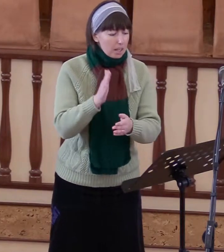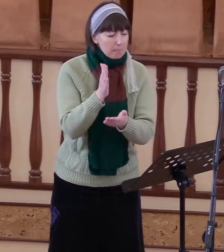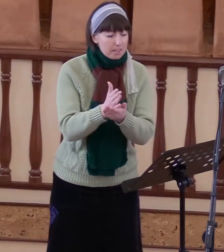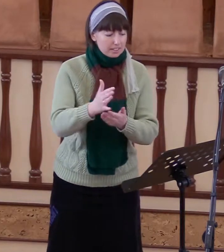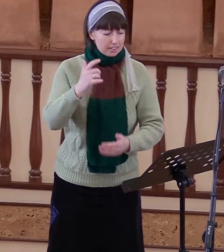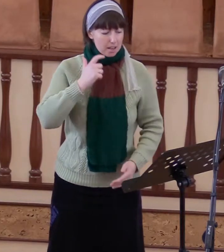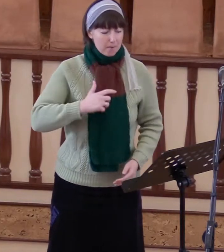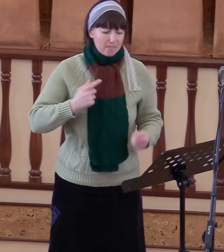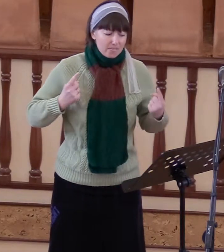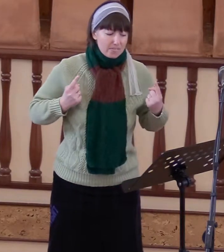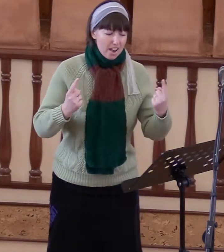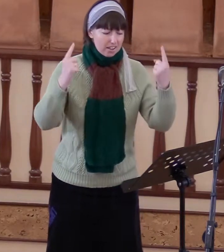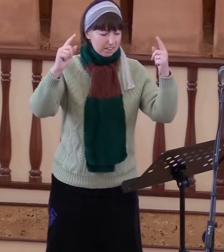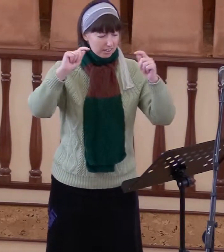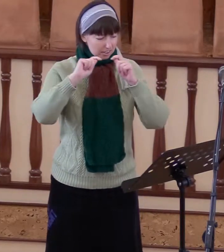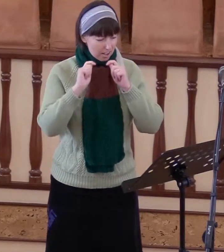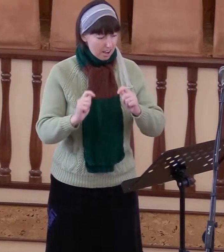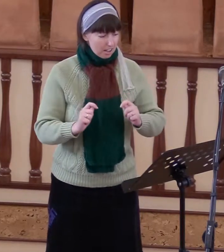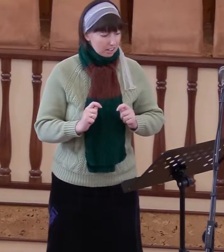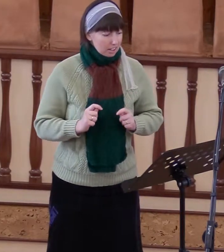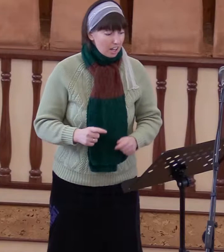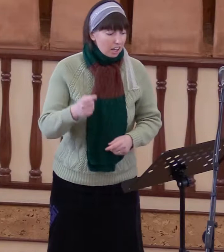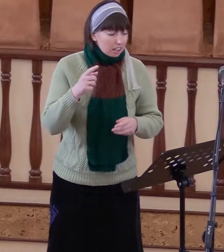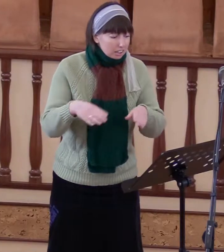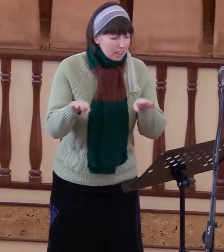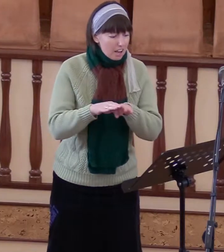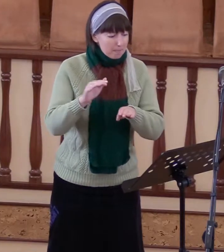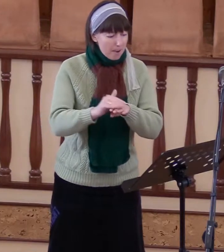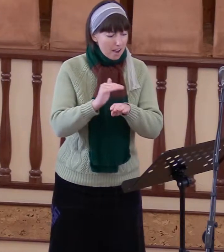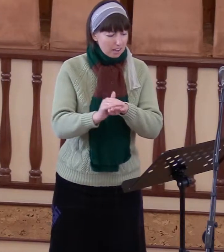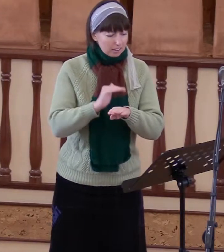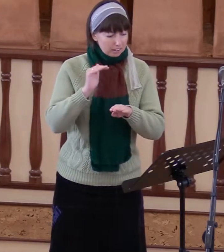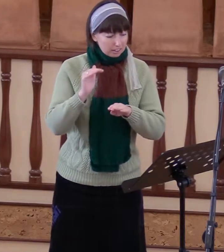Благость. Иметь в себе великий дар, такой есть благость, очень сложно.